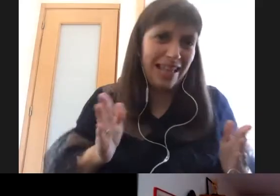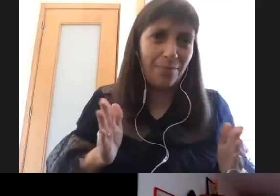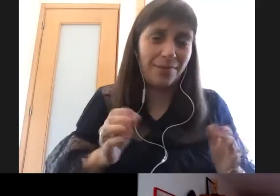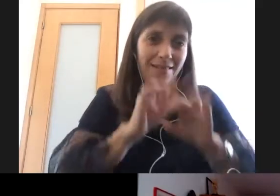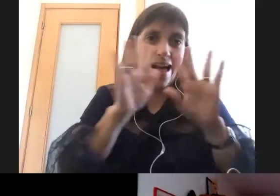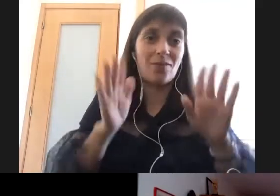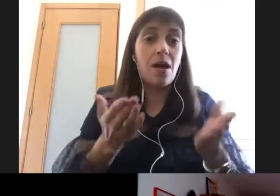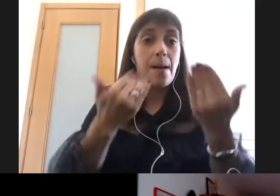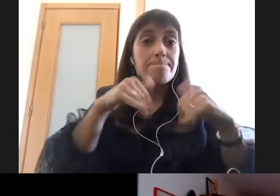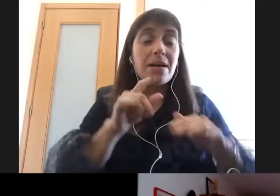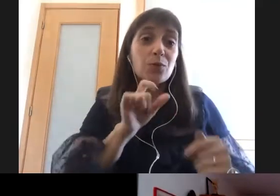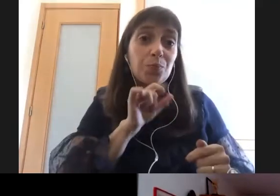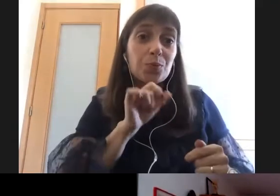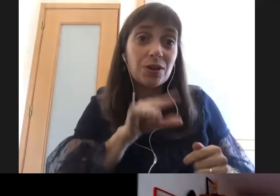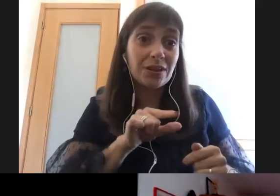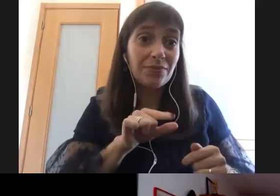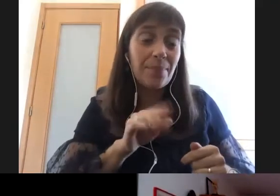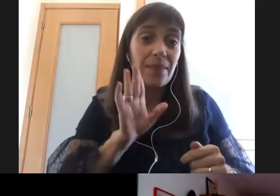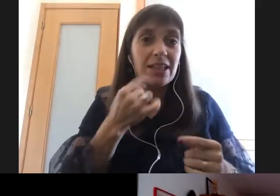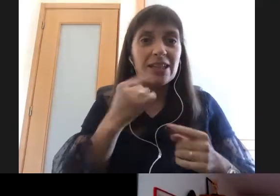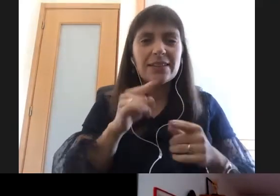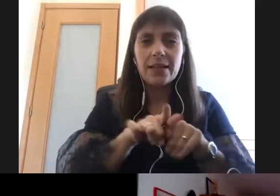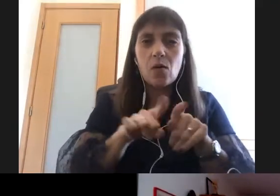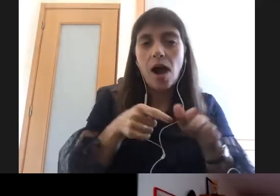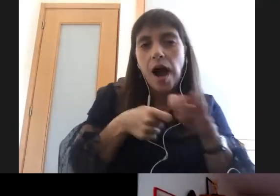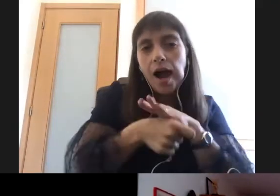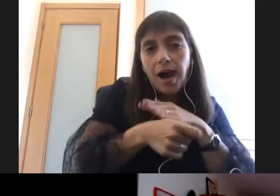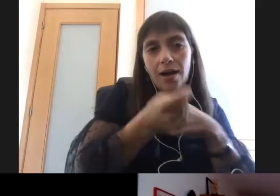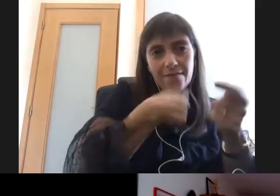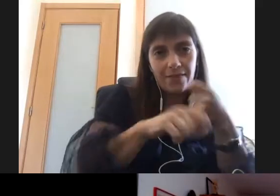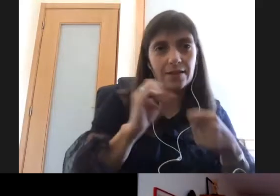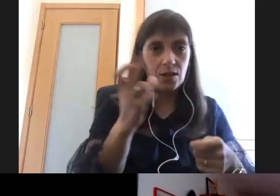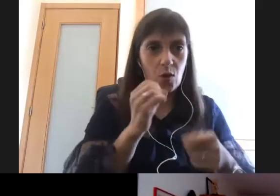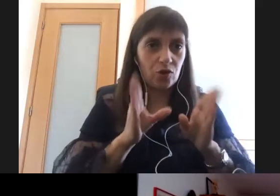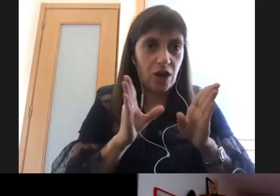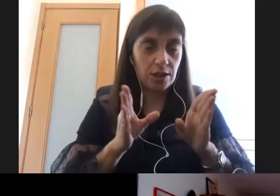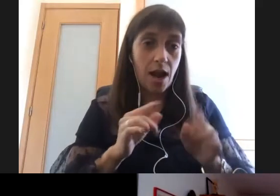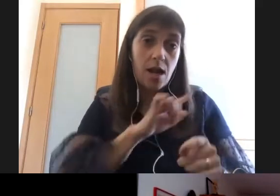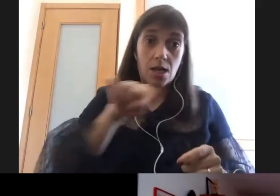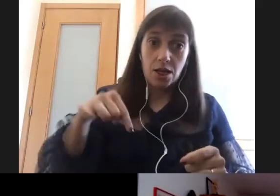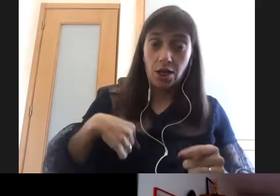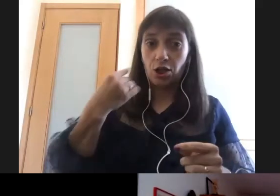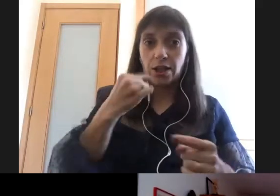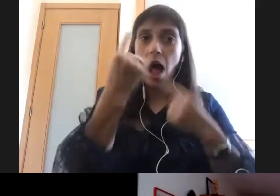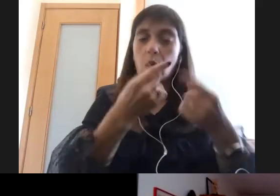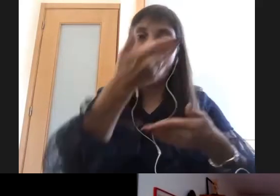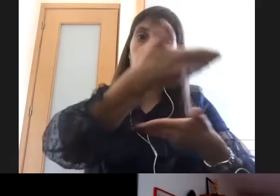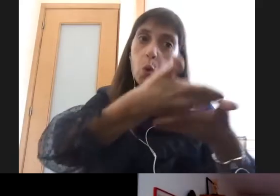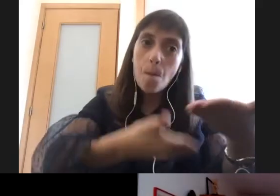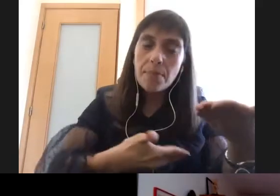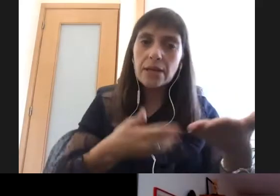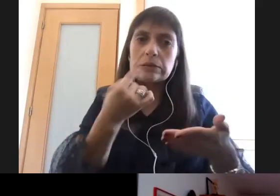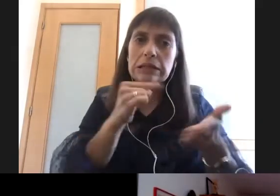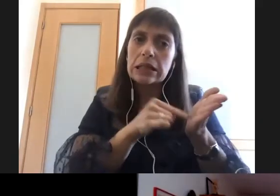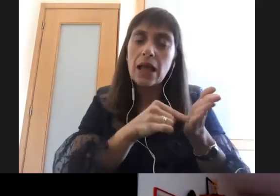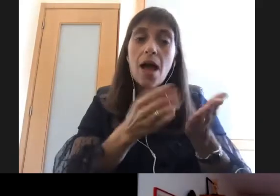Mas provavelmente já havia algum contrabando de ouro. E a gente tem alguma documentação vaga disso, mas nunca